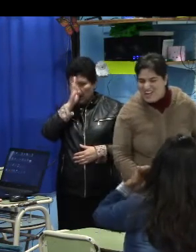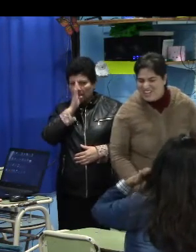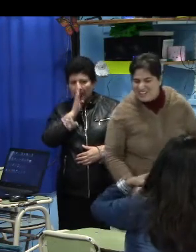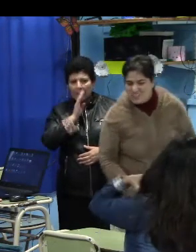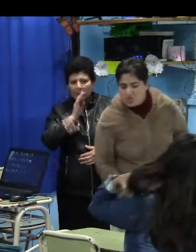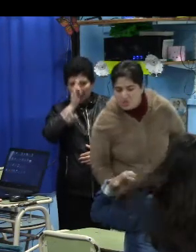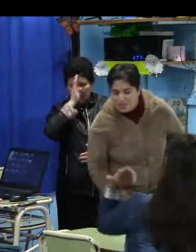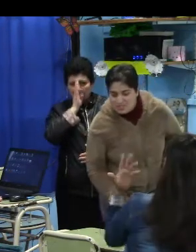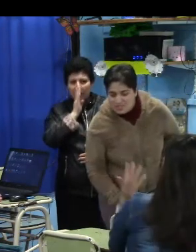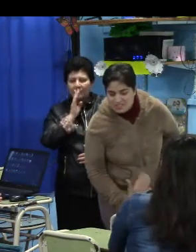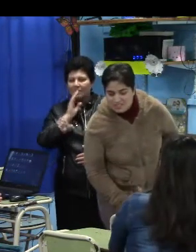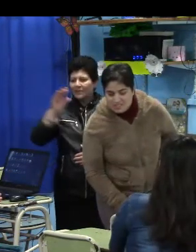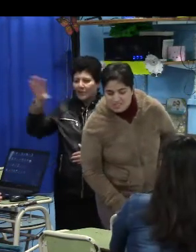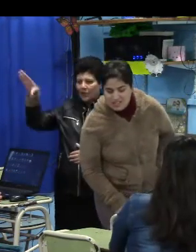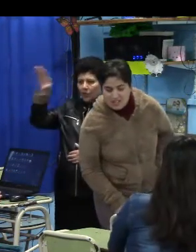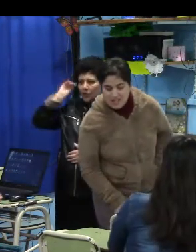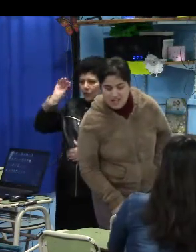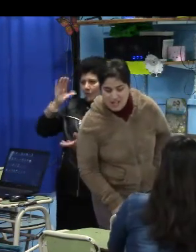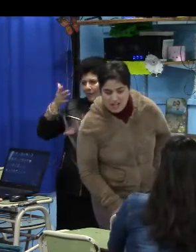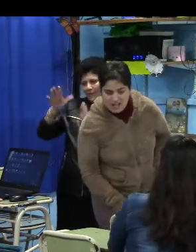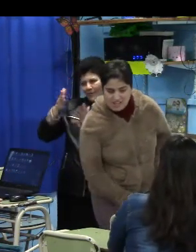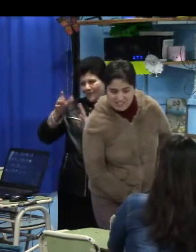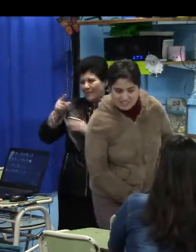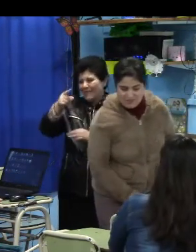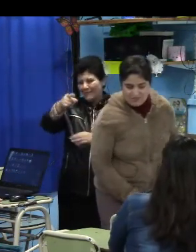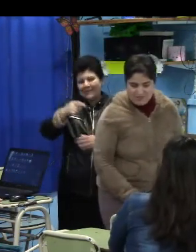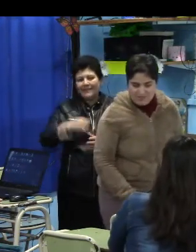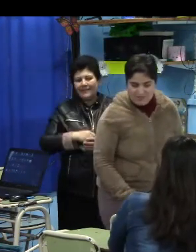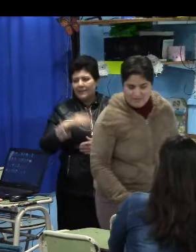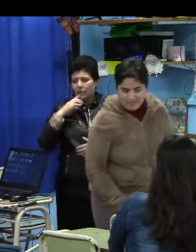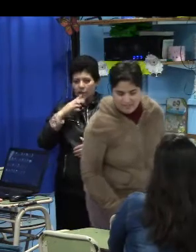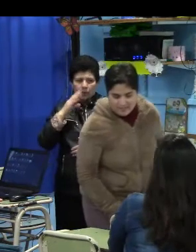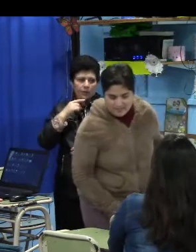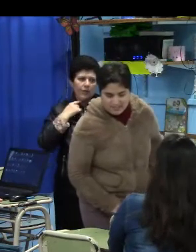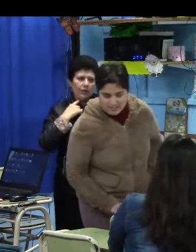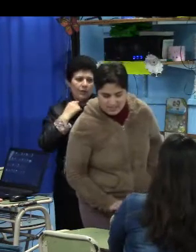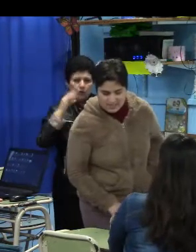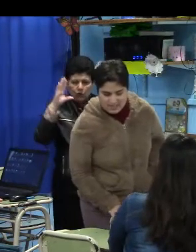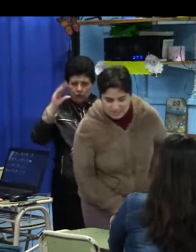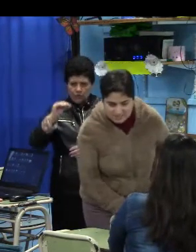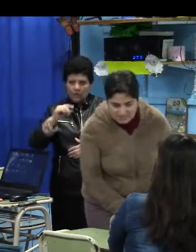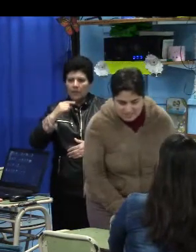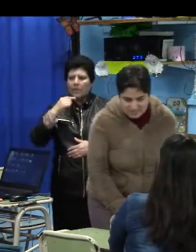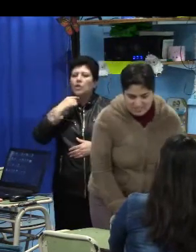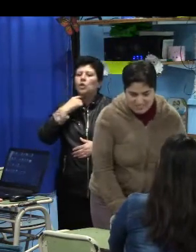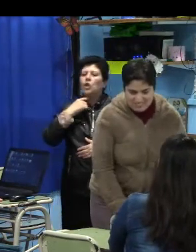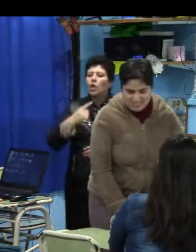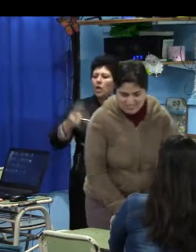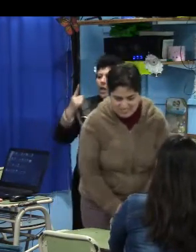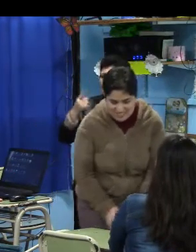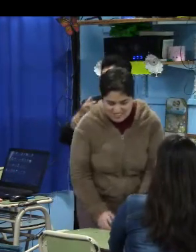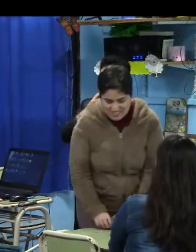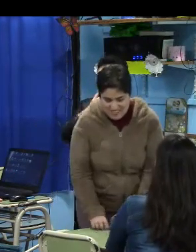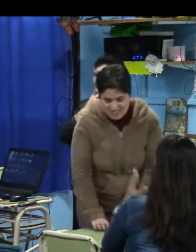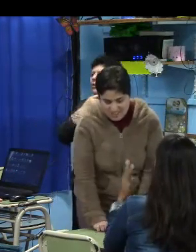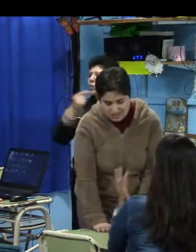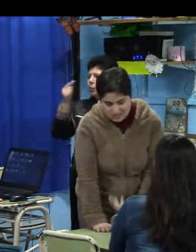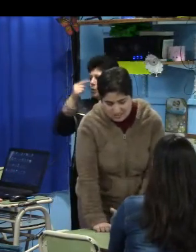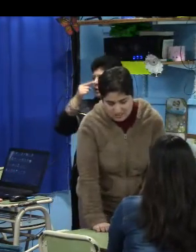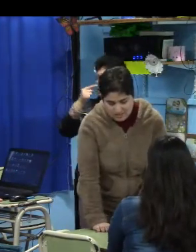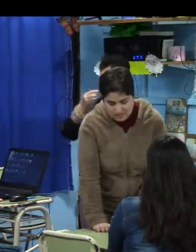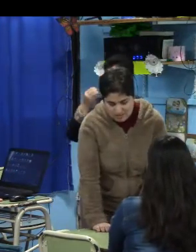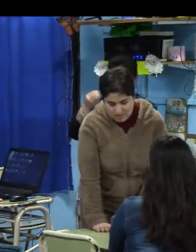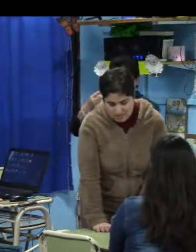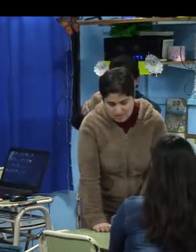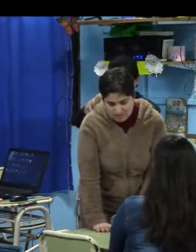nota. Escucho a media. Hablo un poco bajo. Uh-huh. Yo te quería preguntar con respecto a las